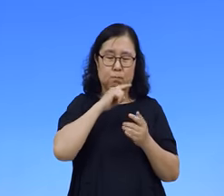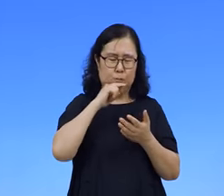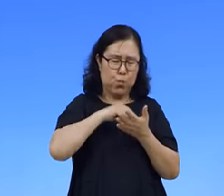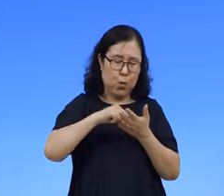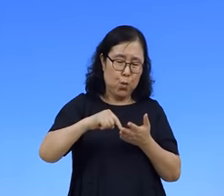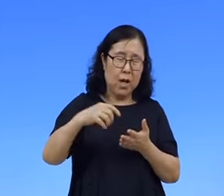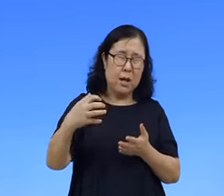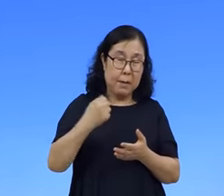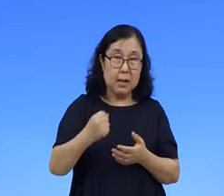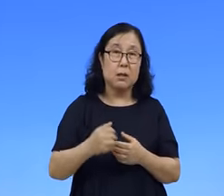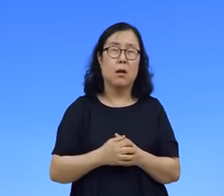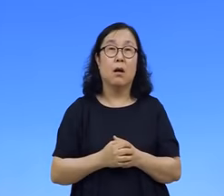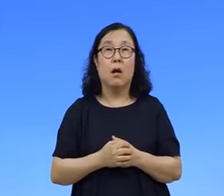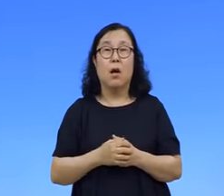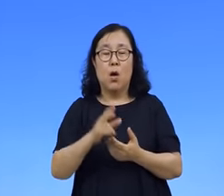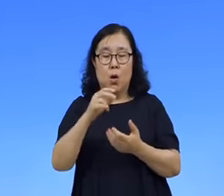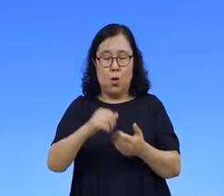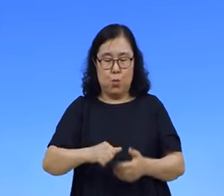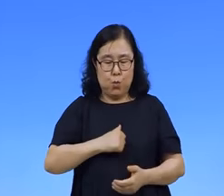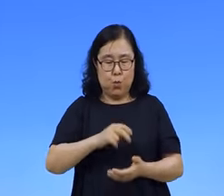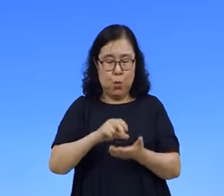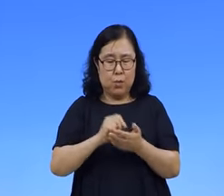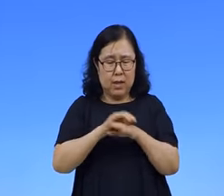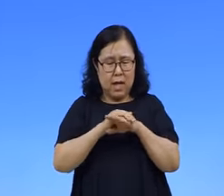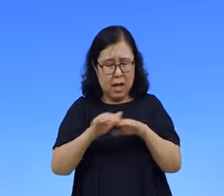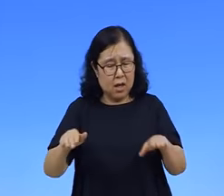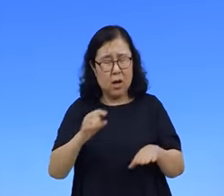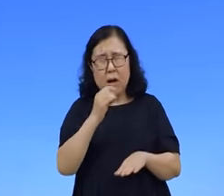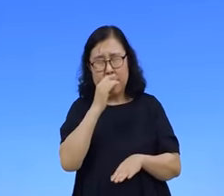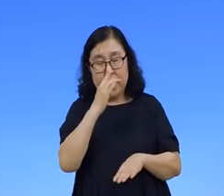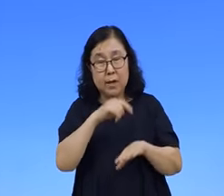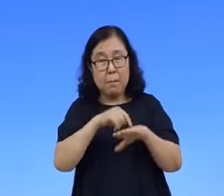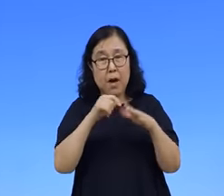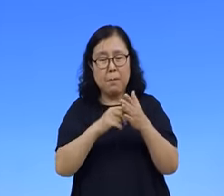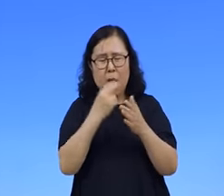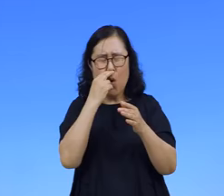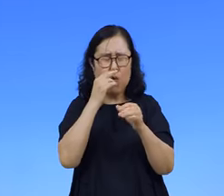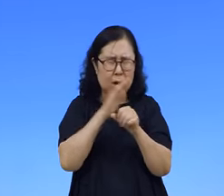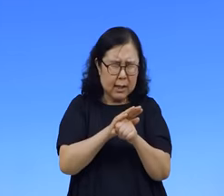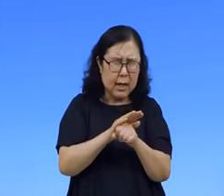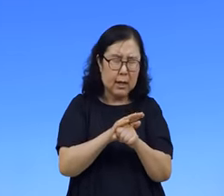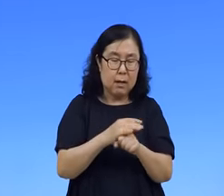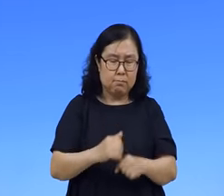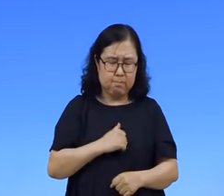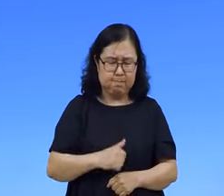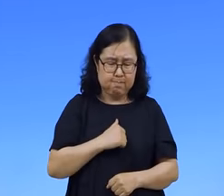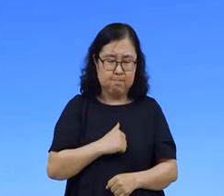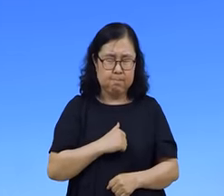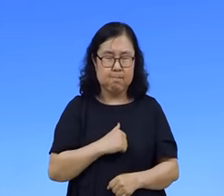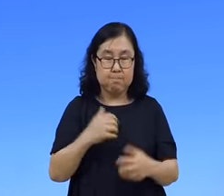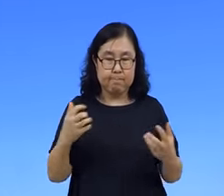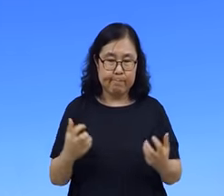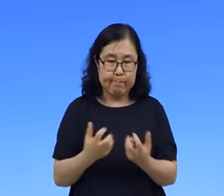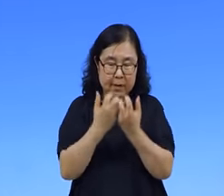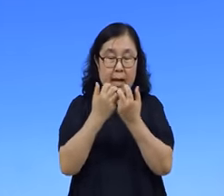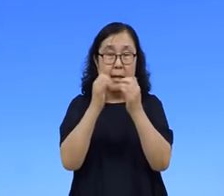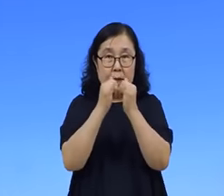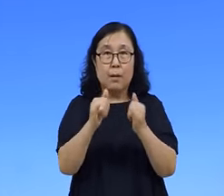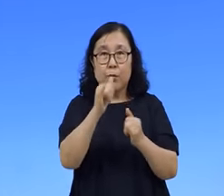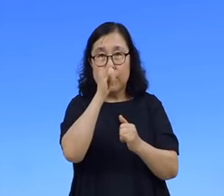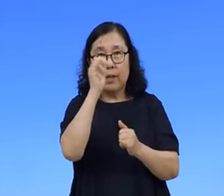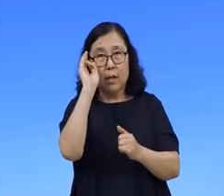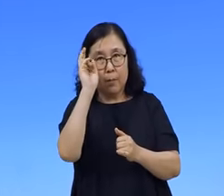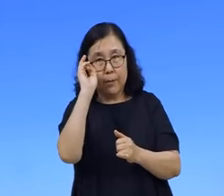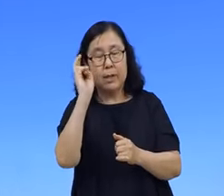당해서 이 분노의 문제가 지금 해결이 되지 않아서 마음에서 울분과 분노가 나를 지금 들끓게 만들고 있는 그런